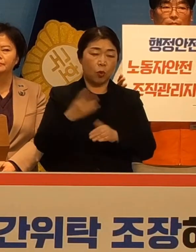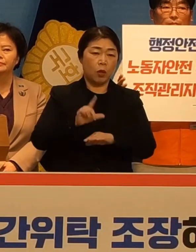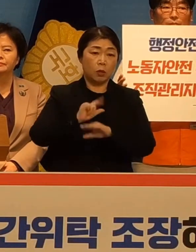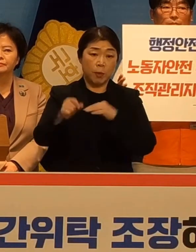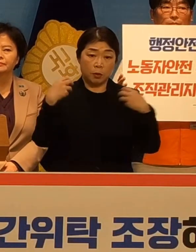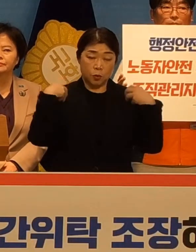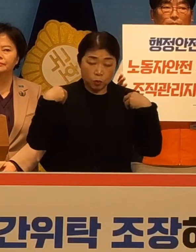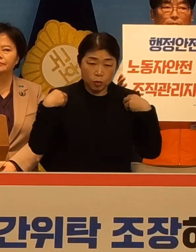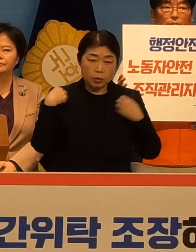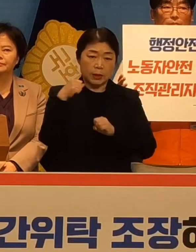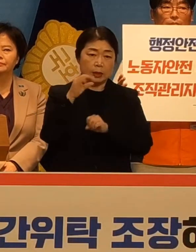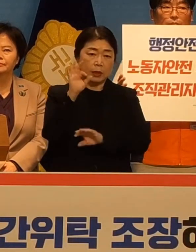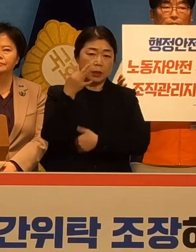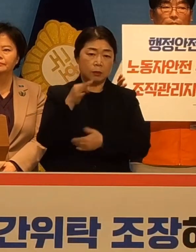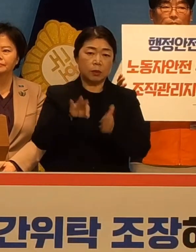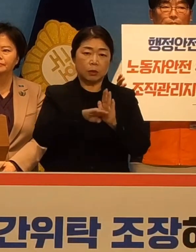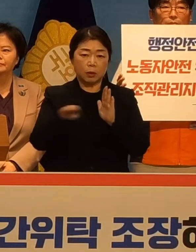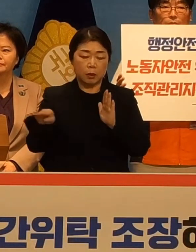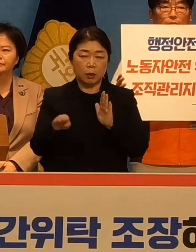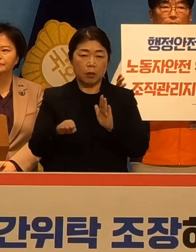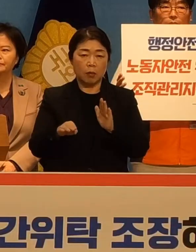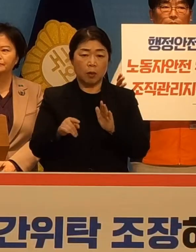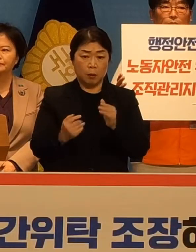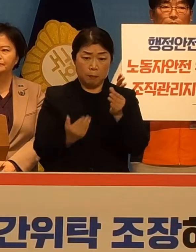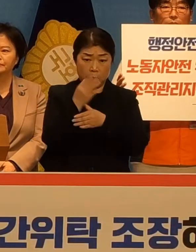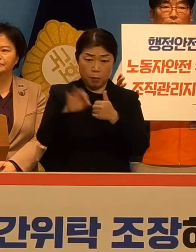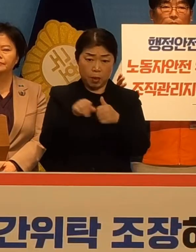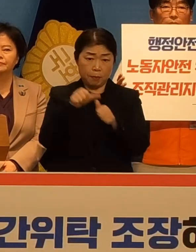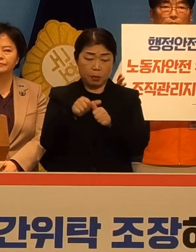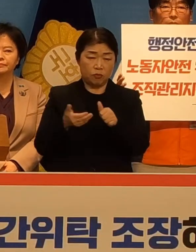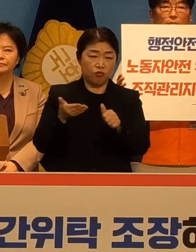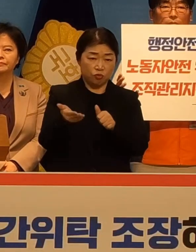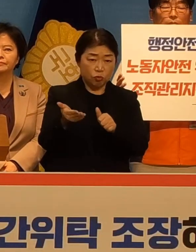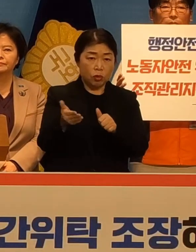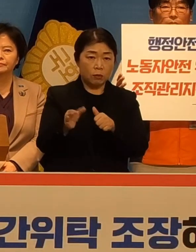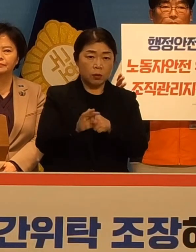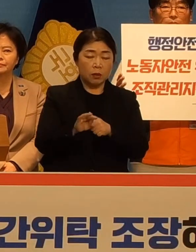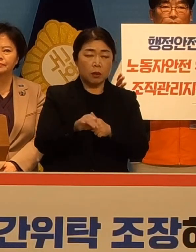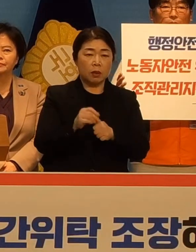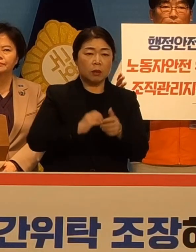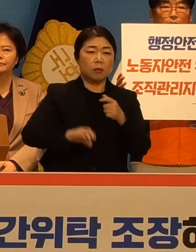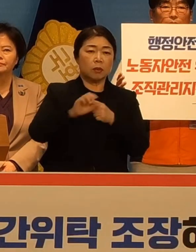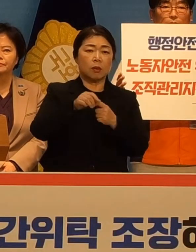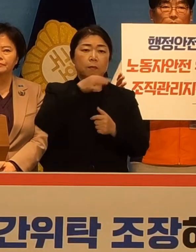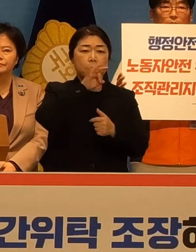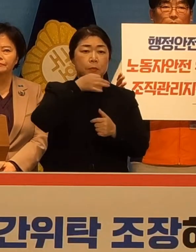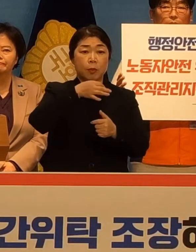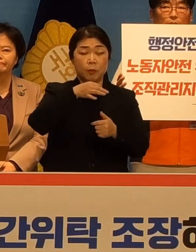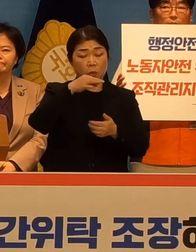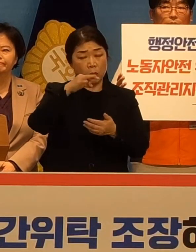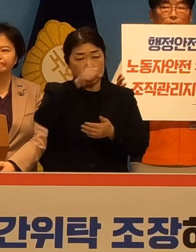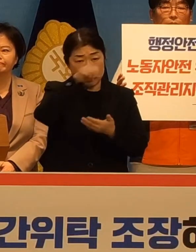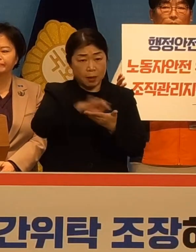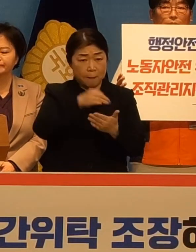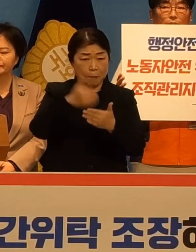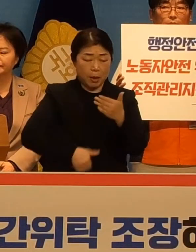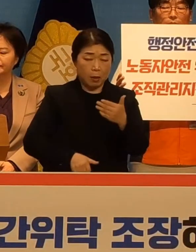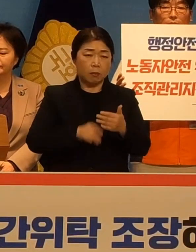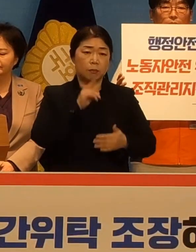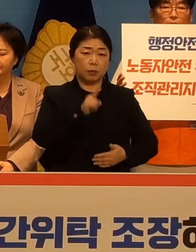기준인건비 페널티 제도 도입, 지방자치단체 조직관리 지침을 통해 효율화를 위한 인력